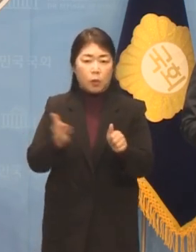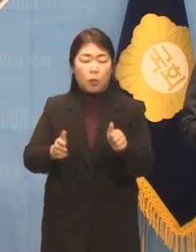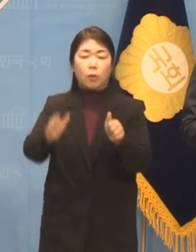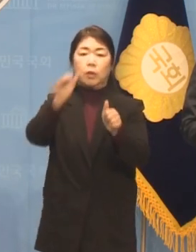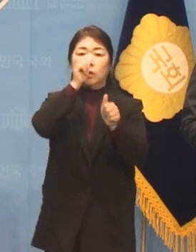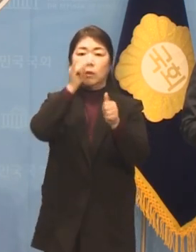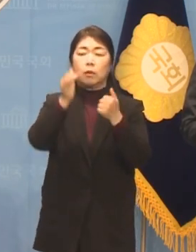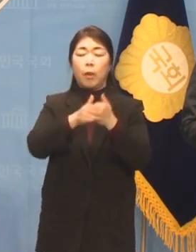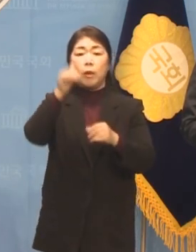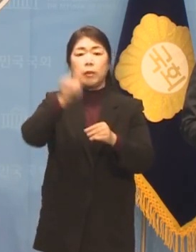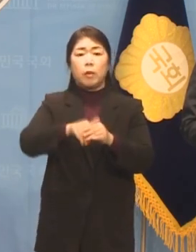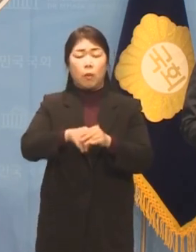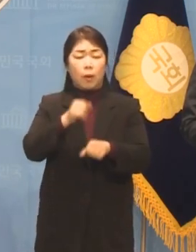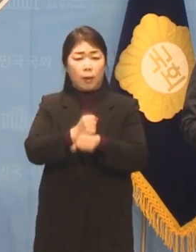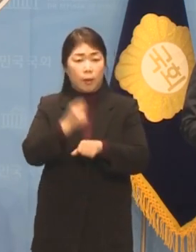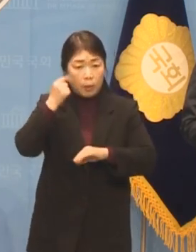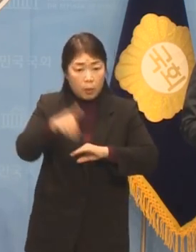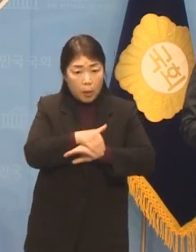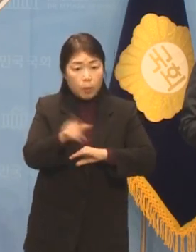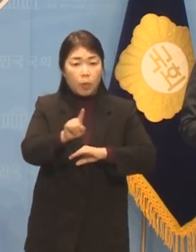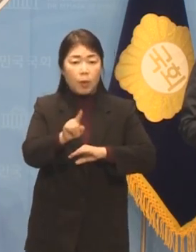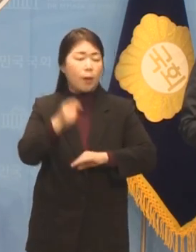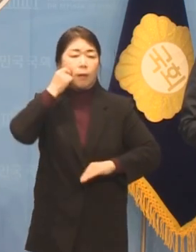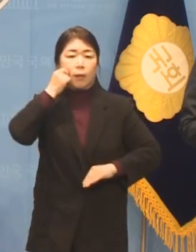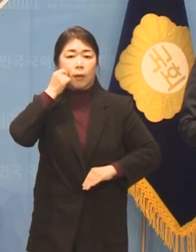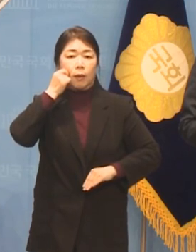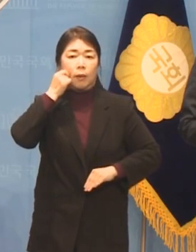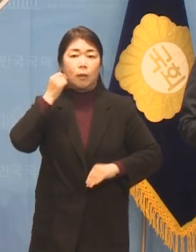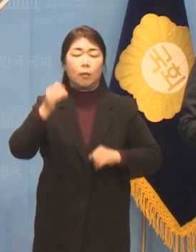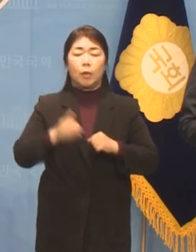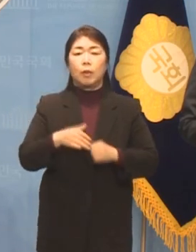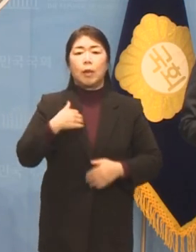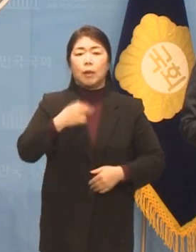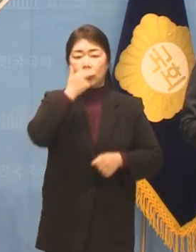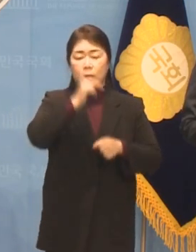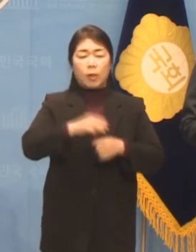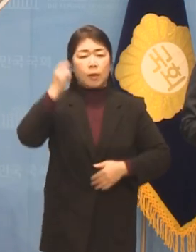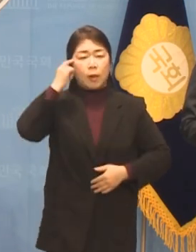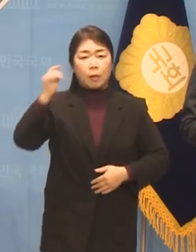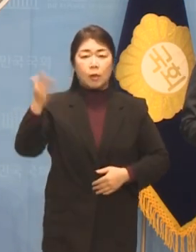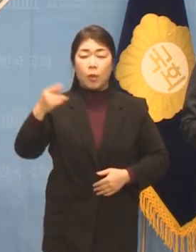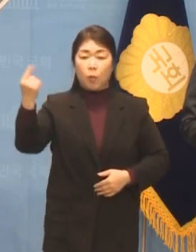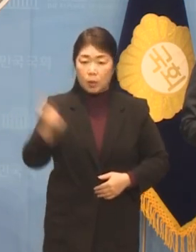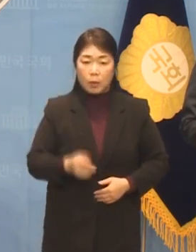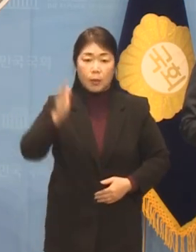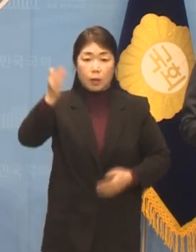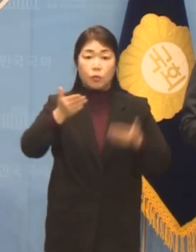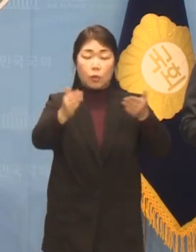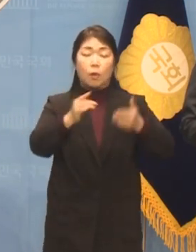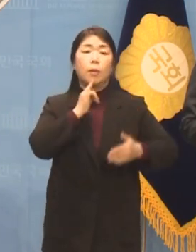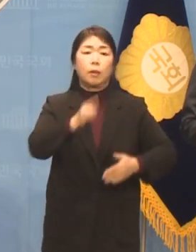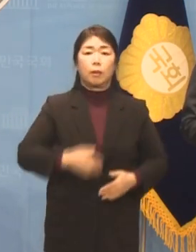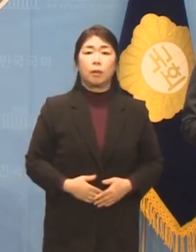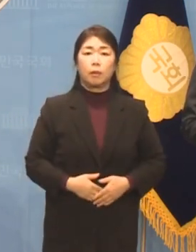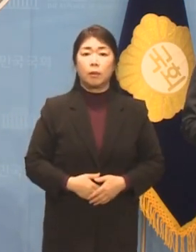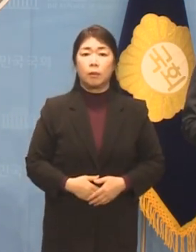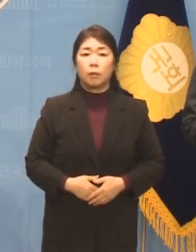가지고 선거를 치르려고 해서 되겠나 하는 한심스러운 생각이 들어서 이 자리에